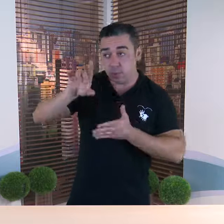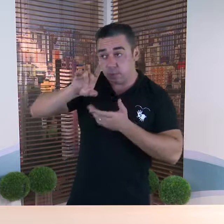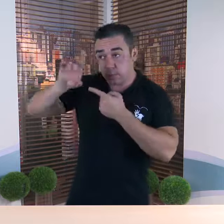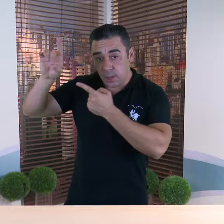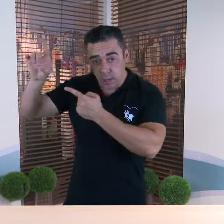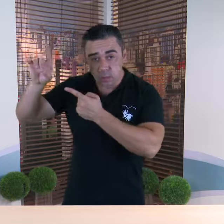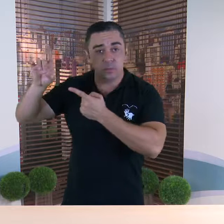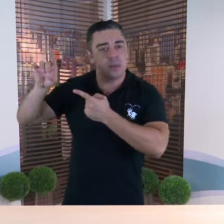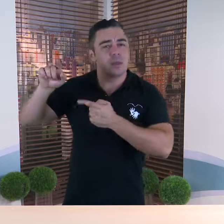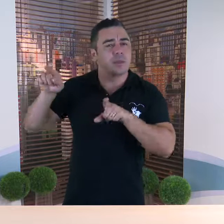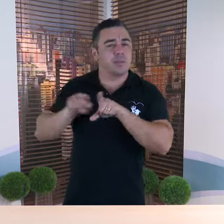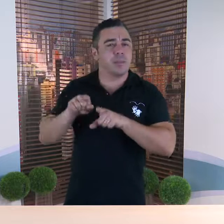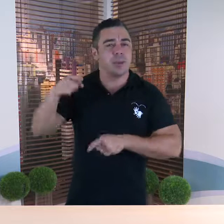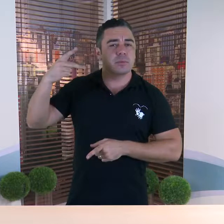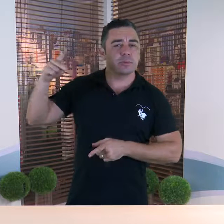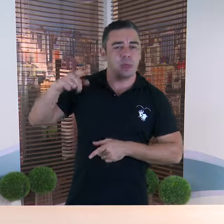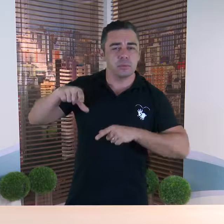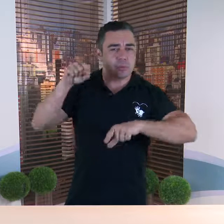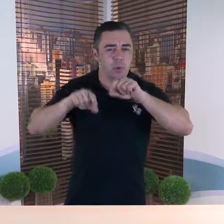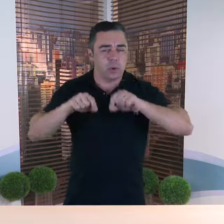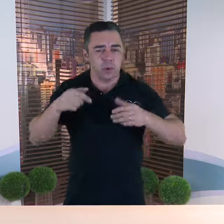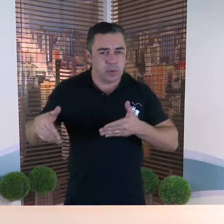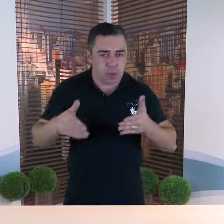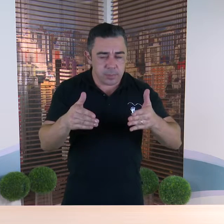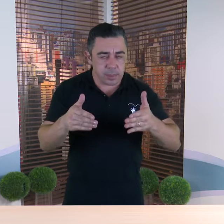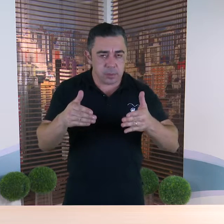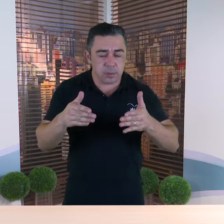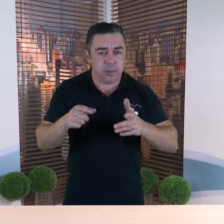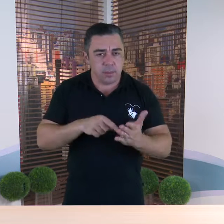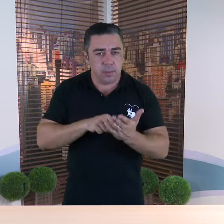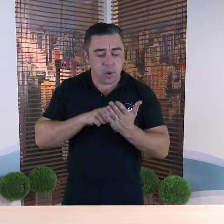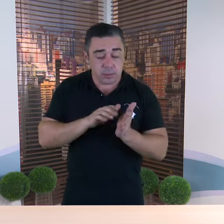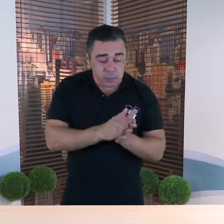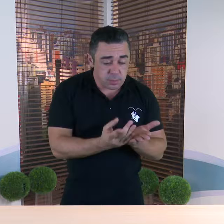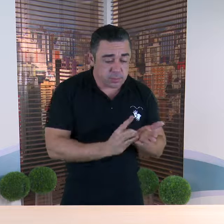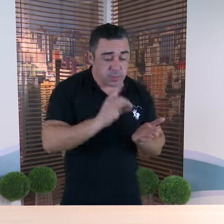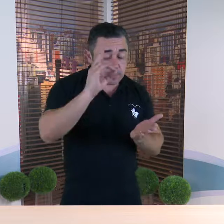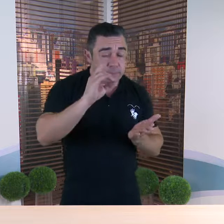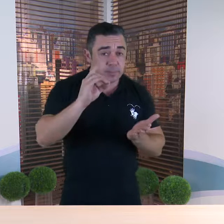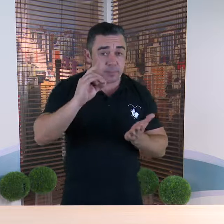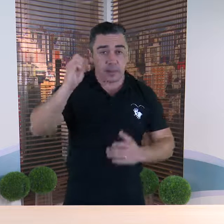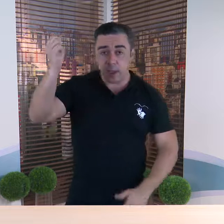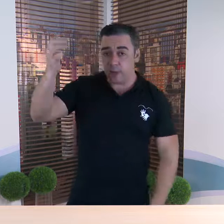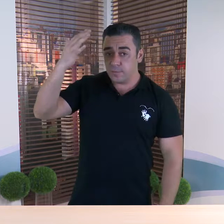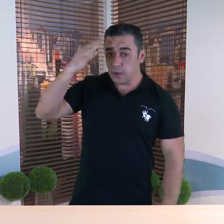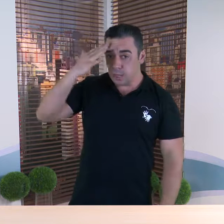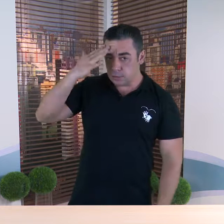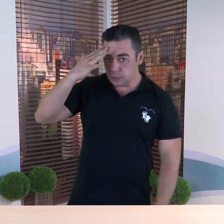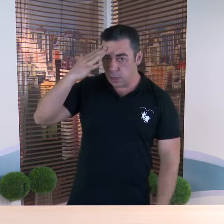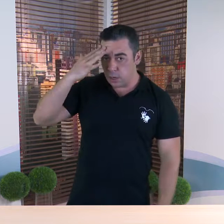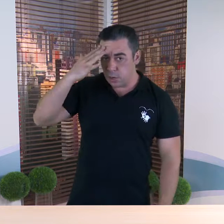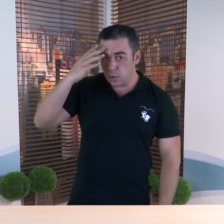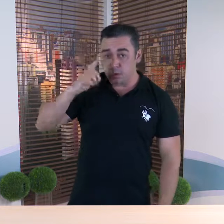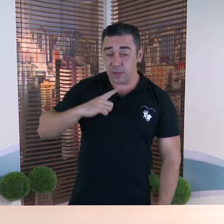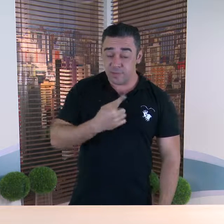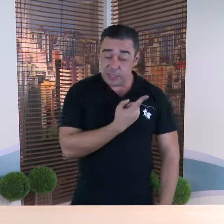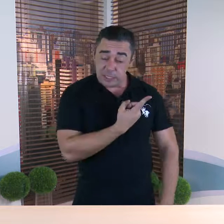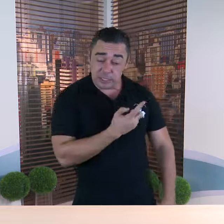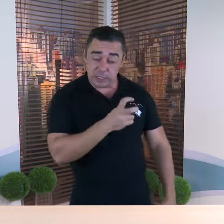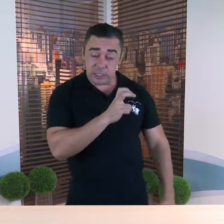de si mesmo e dos seus caminhos através das Escrituras. A revelação bíblica levou 15 séculos para